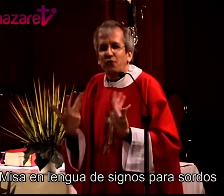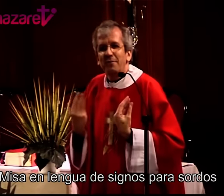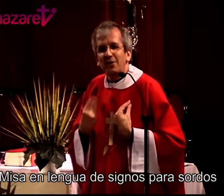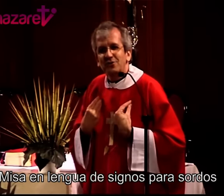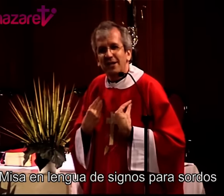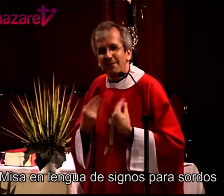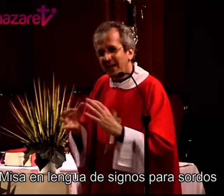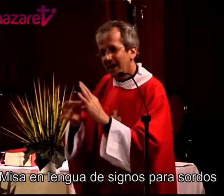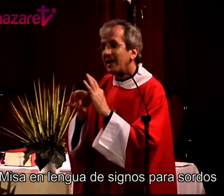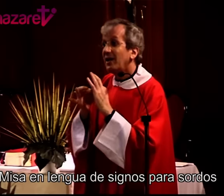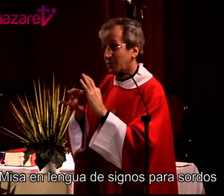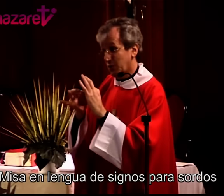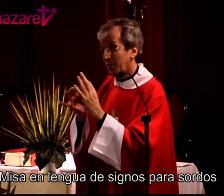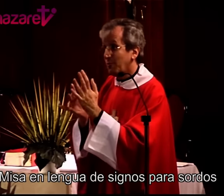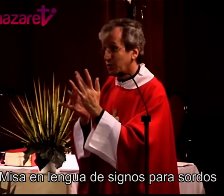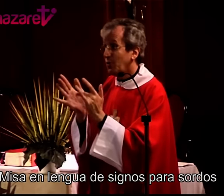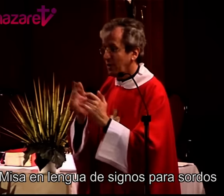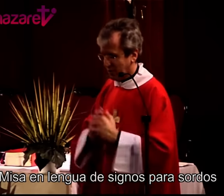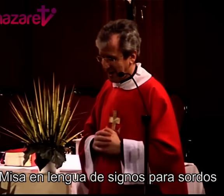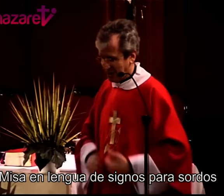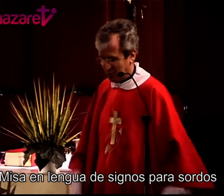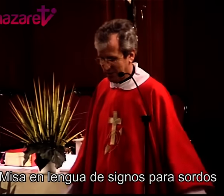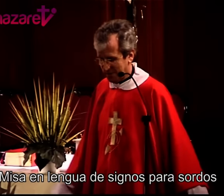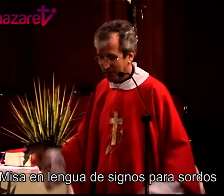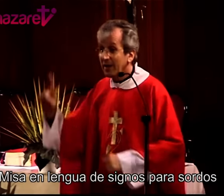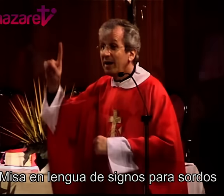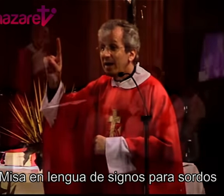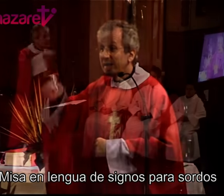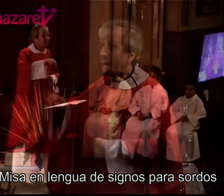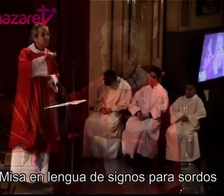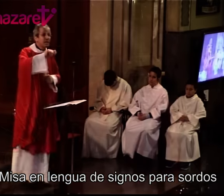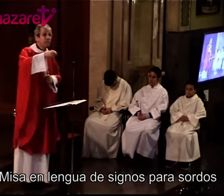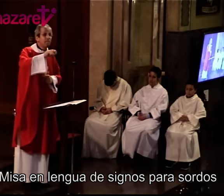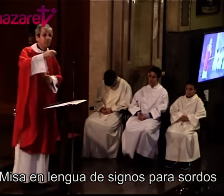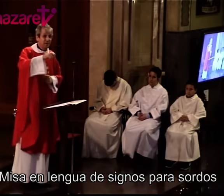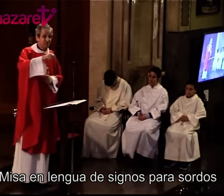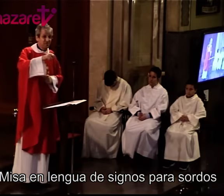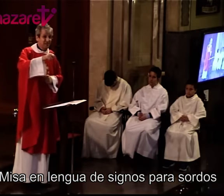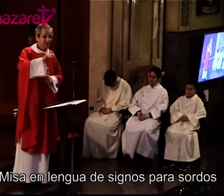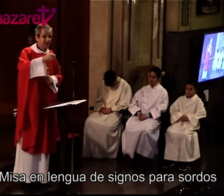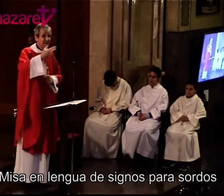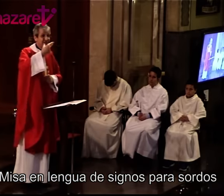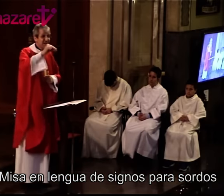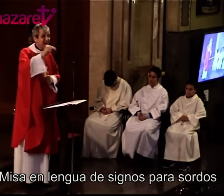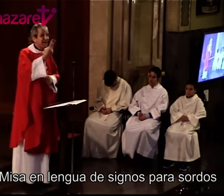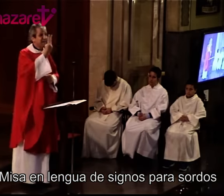nuestros sufrimientos en la vida, que los descubramos unidos a Jesús. También Pedro